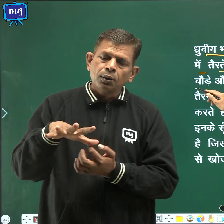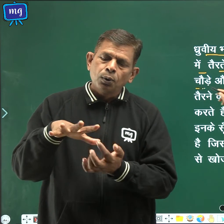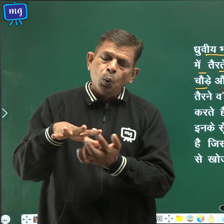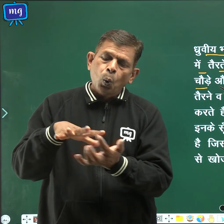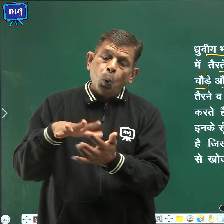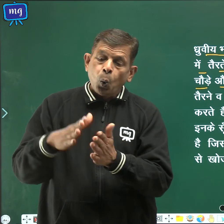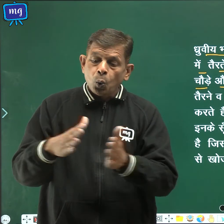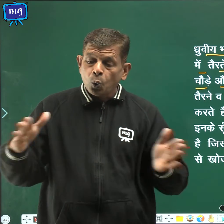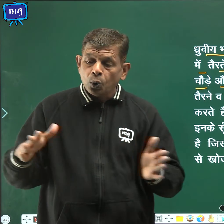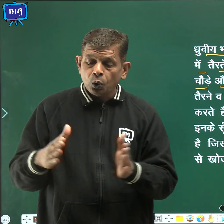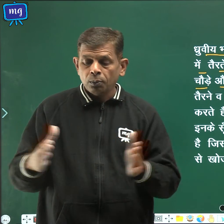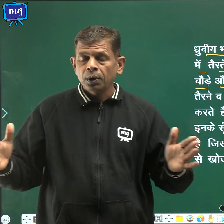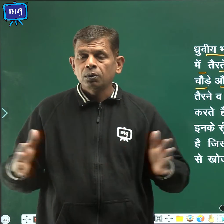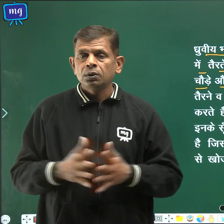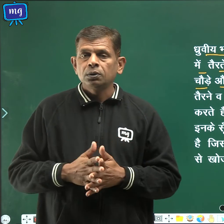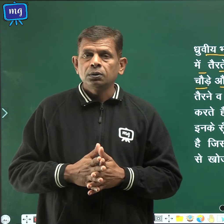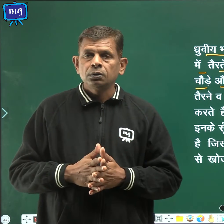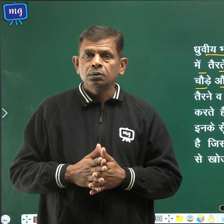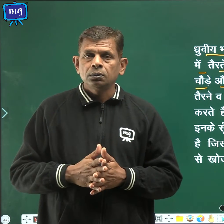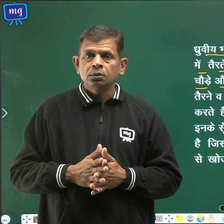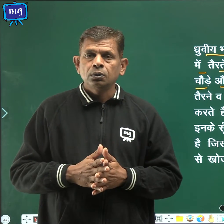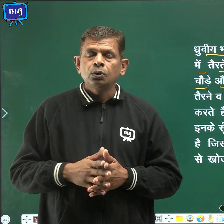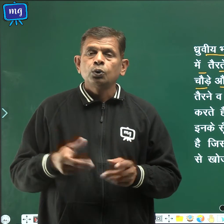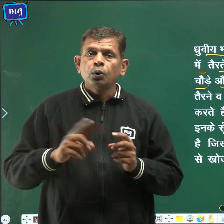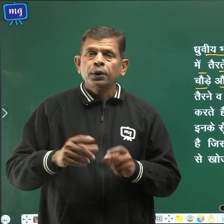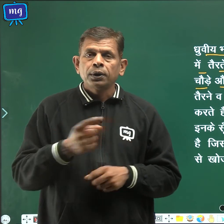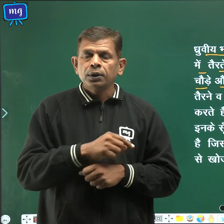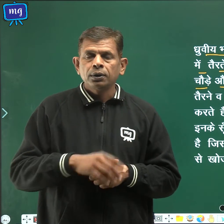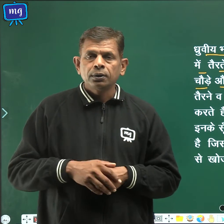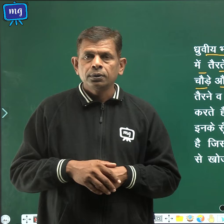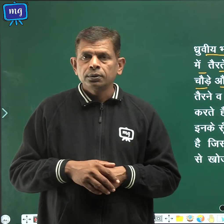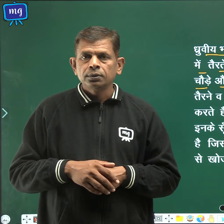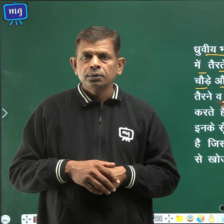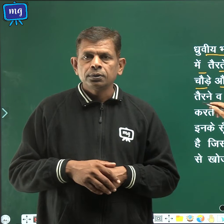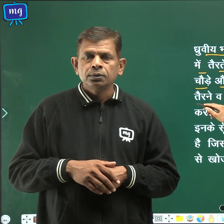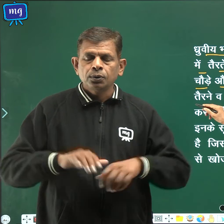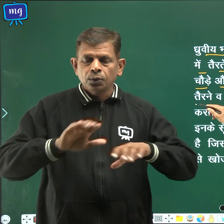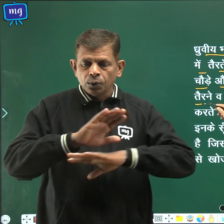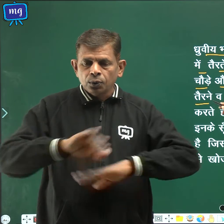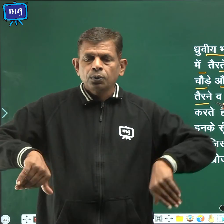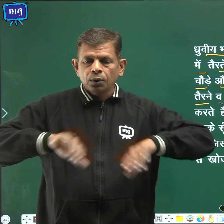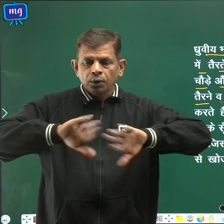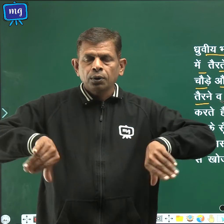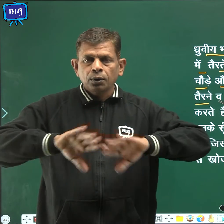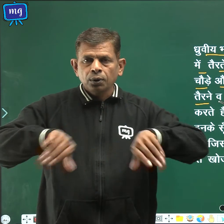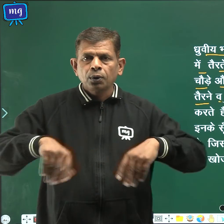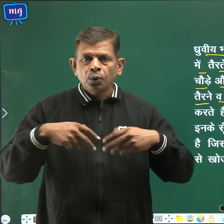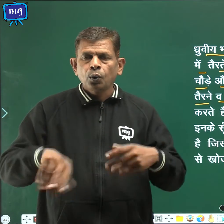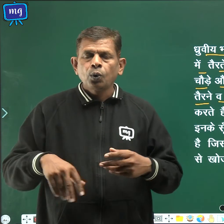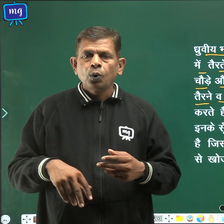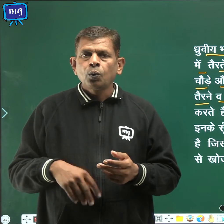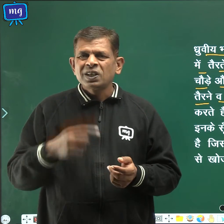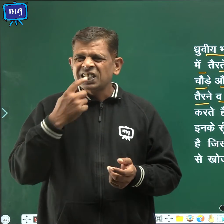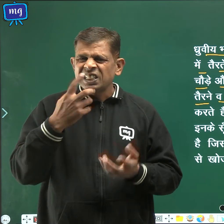चौड़े और बड़े होते हैं जो इनकी तैरने व बर्फ में